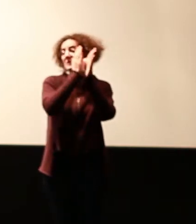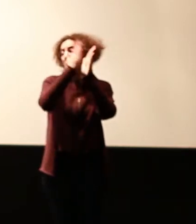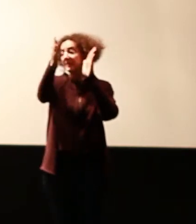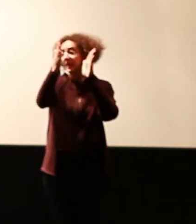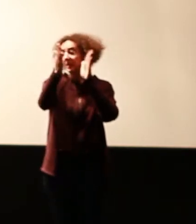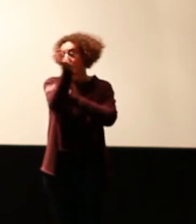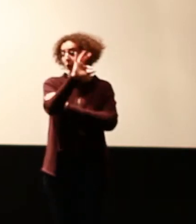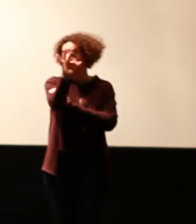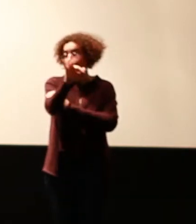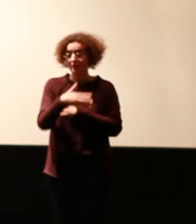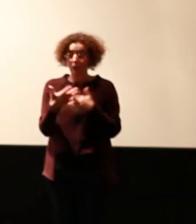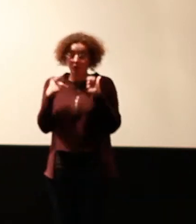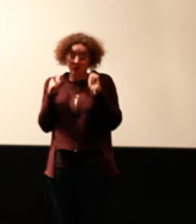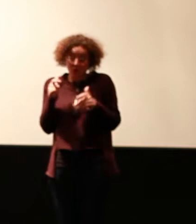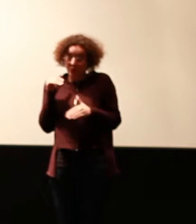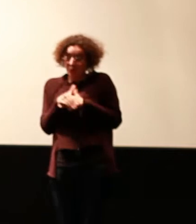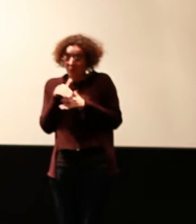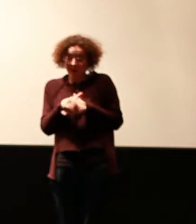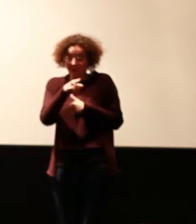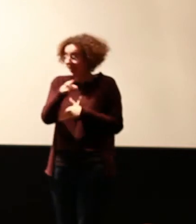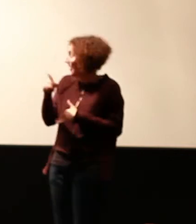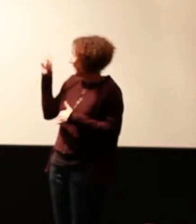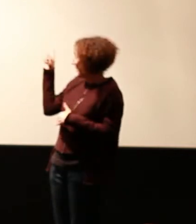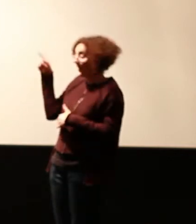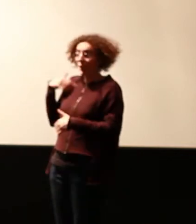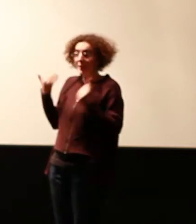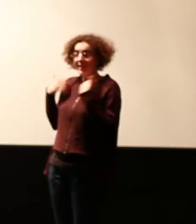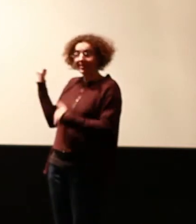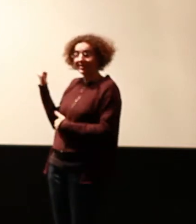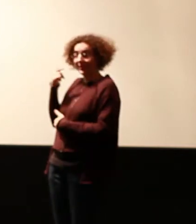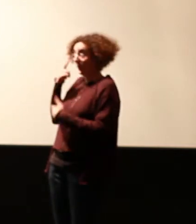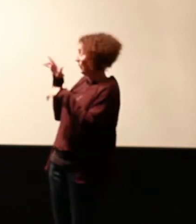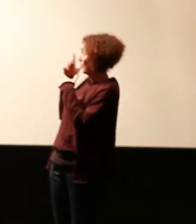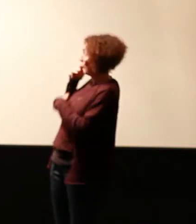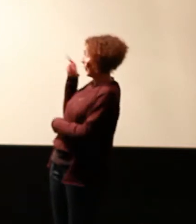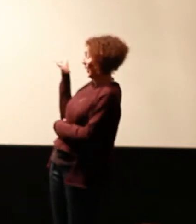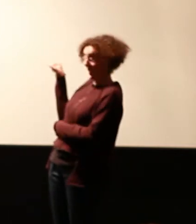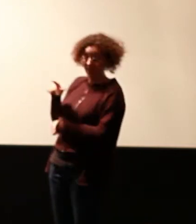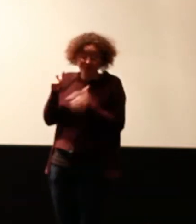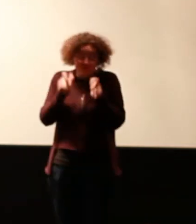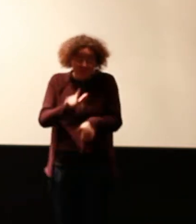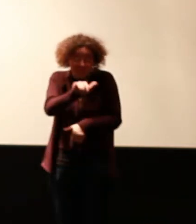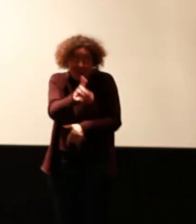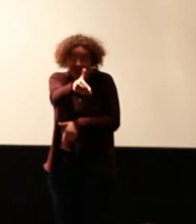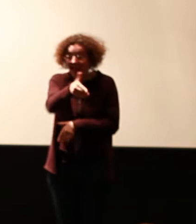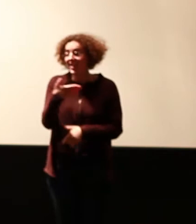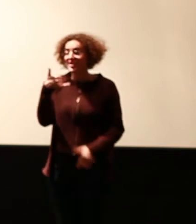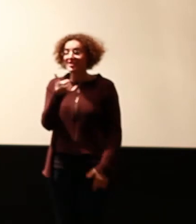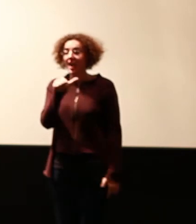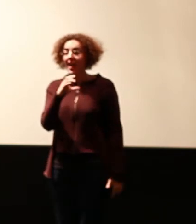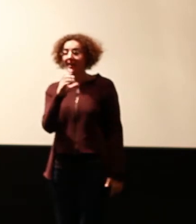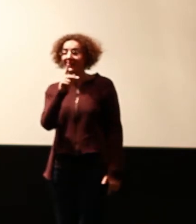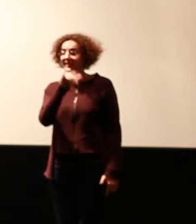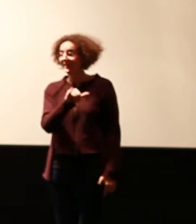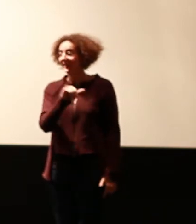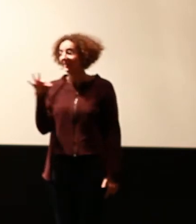nous donc Jackie Tavernier, l'actrice du film que vous venez de découvrir, et on essaye techniquement d'avoir également le réalisateur